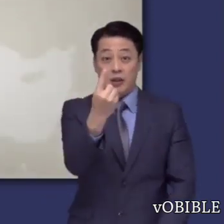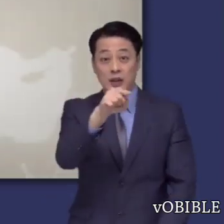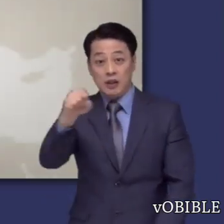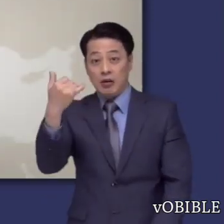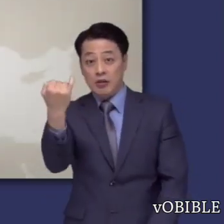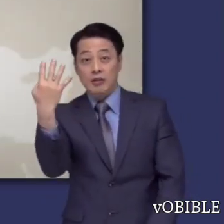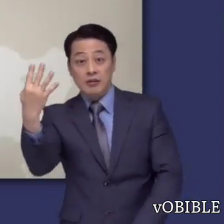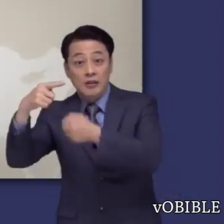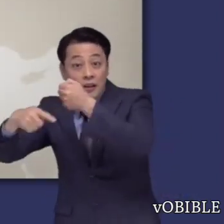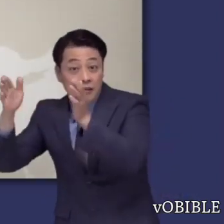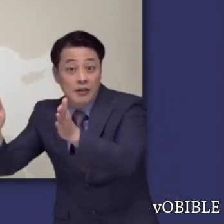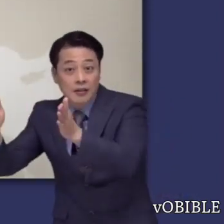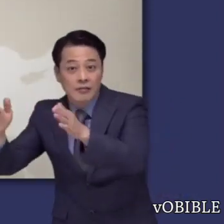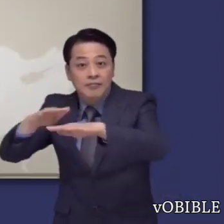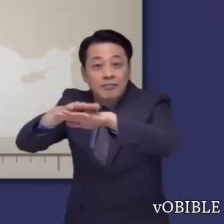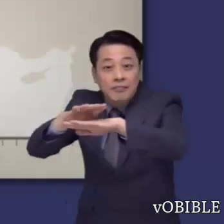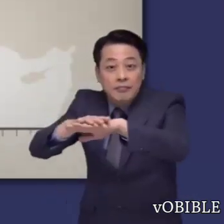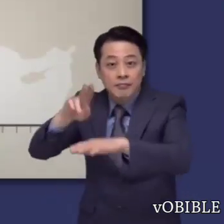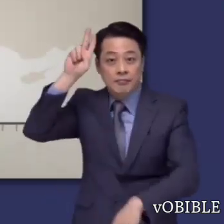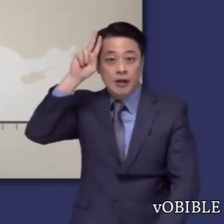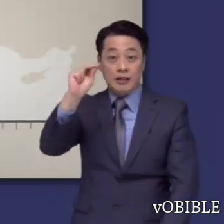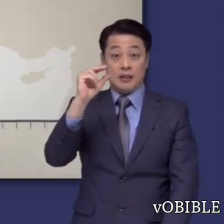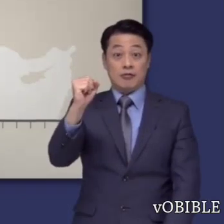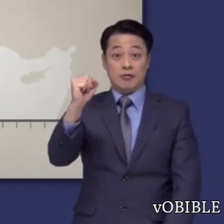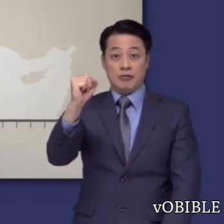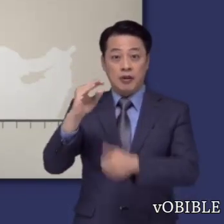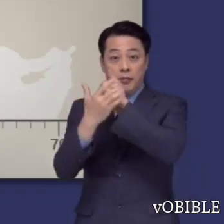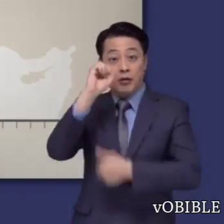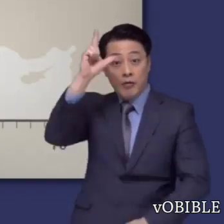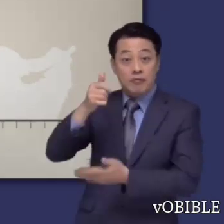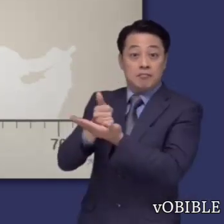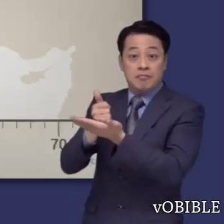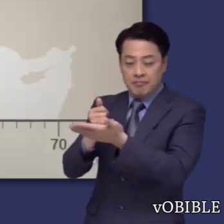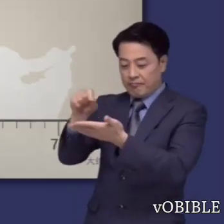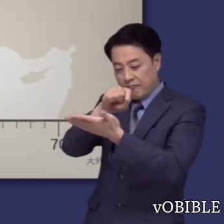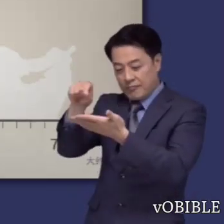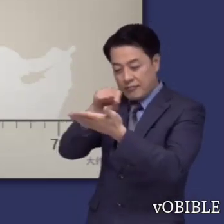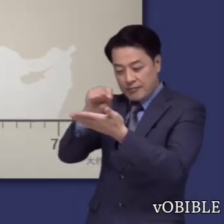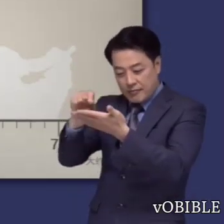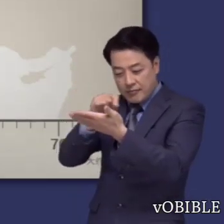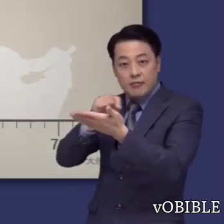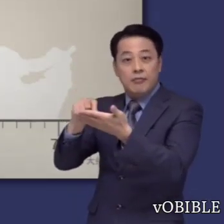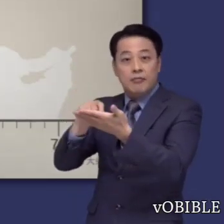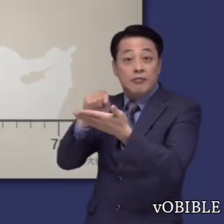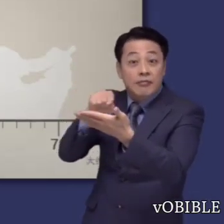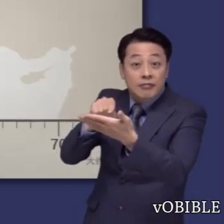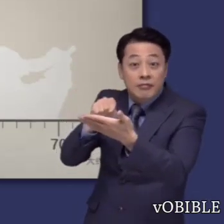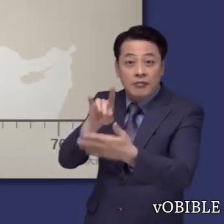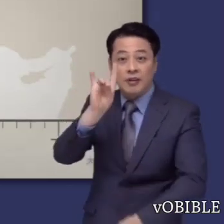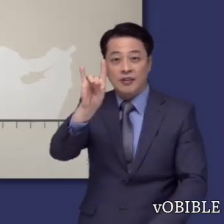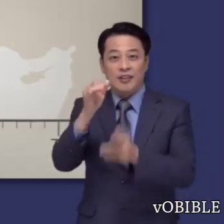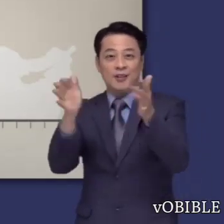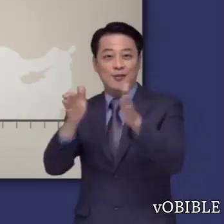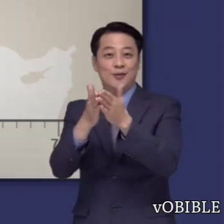使徒保罗在公元61至64年期间受上帝指引写信给提多，写